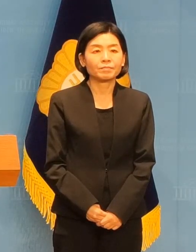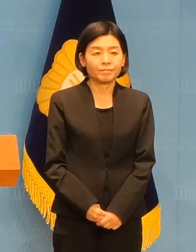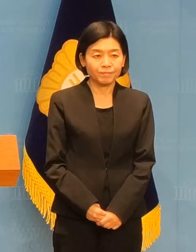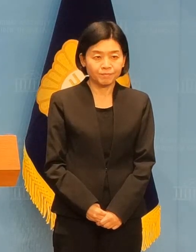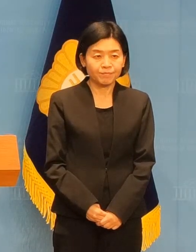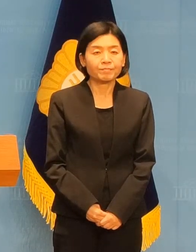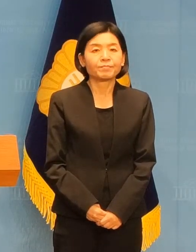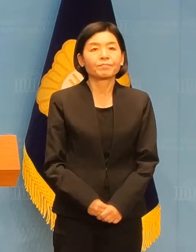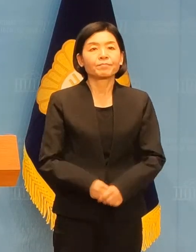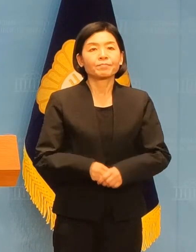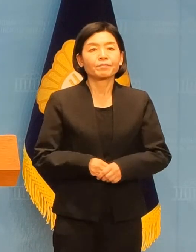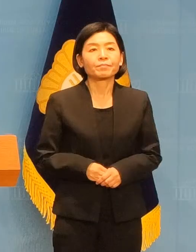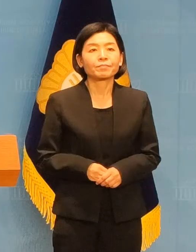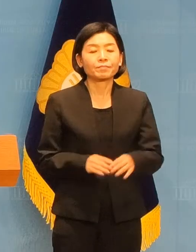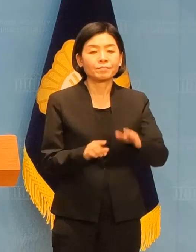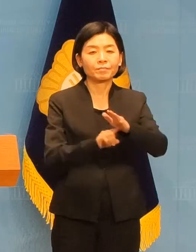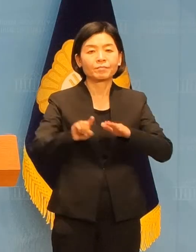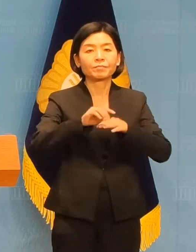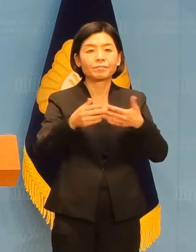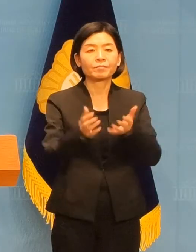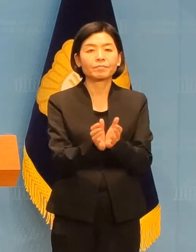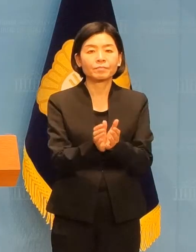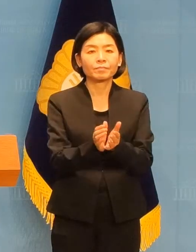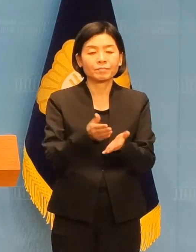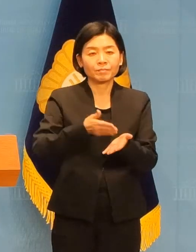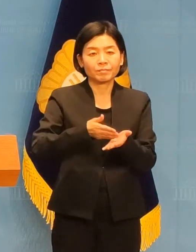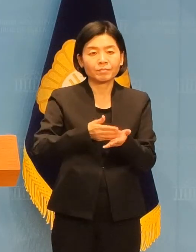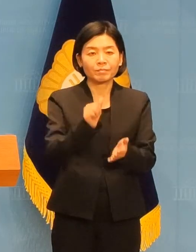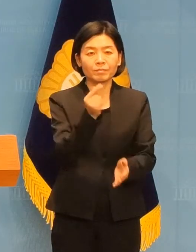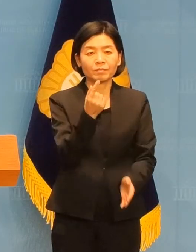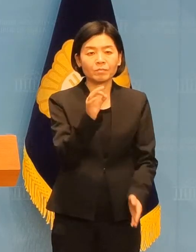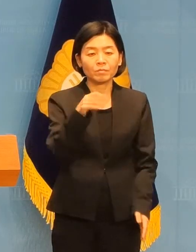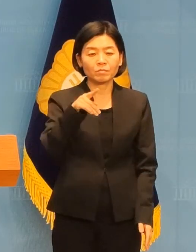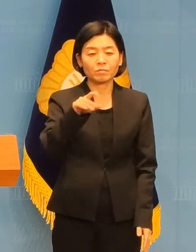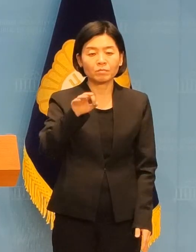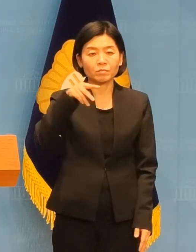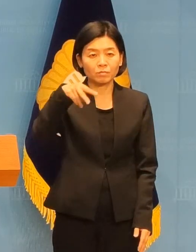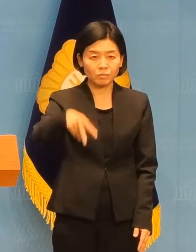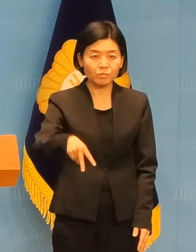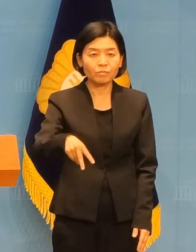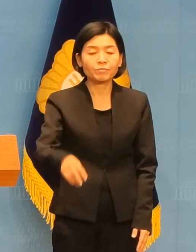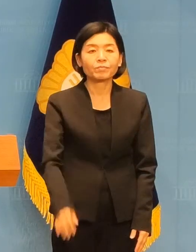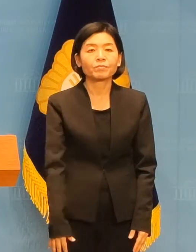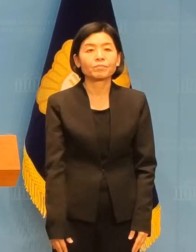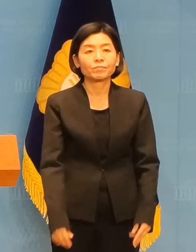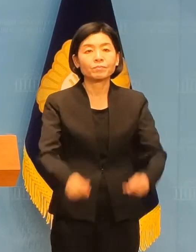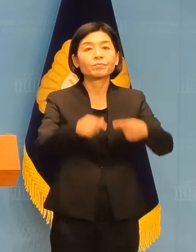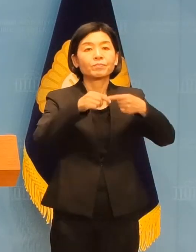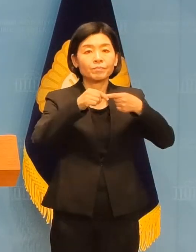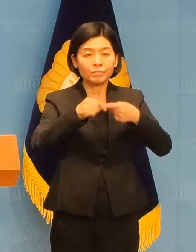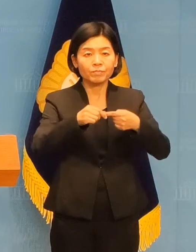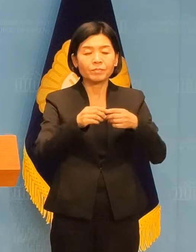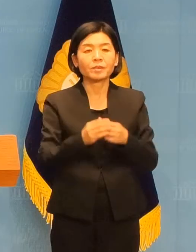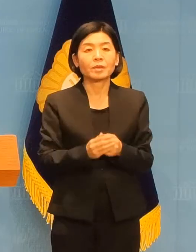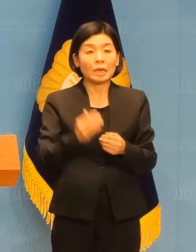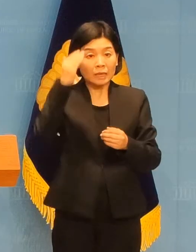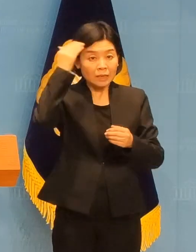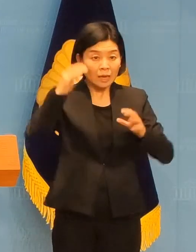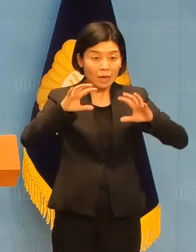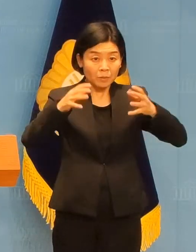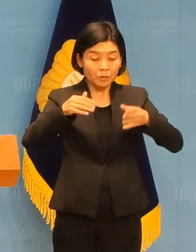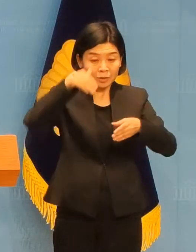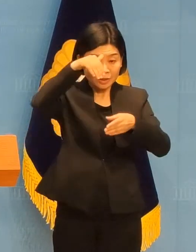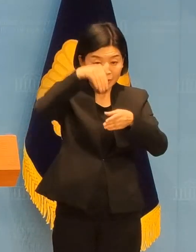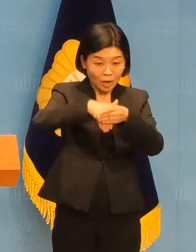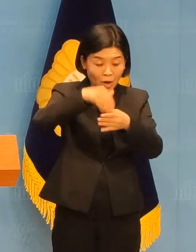네, 시작하겠습니다. 진보당 대변인 홍성규입니다. 두 가지 말씀드리겠습니다. 첫 번째입니다. 대한민국 선거 제도를 못 믿는